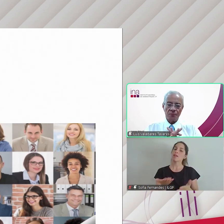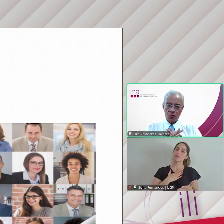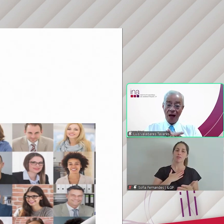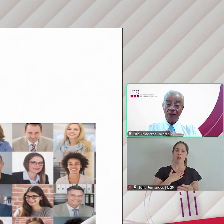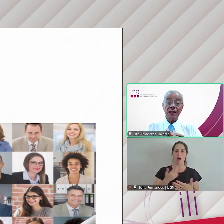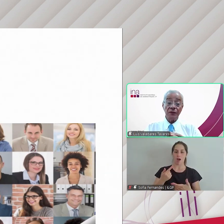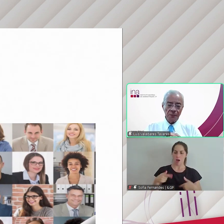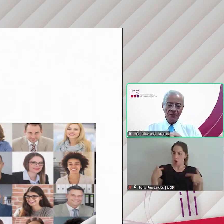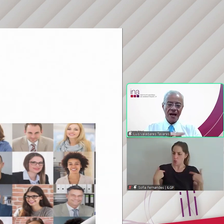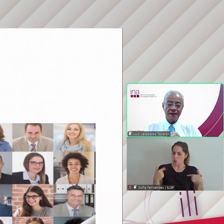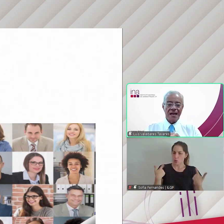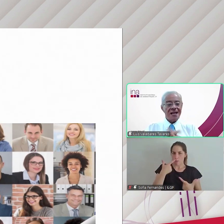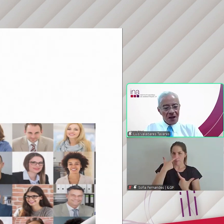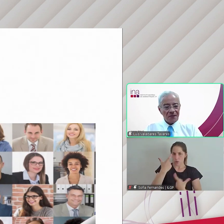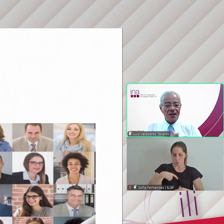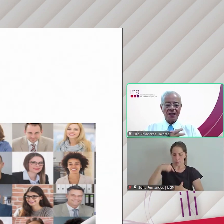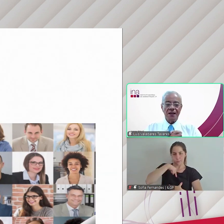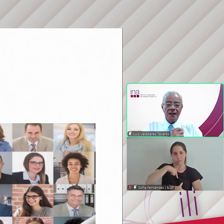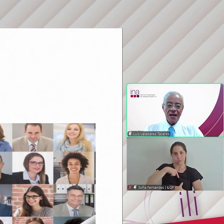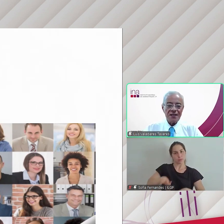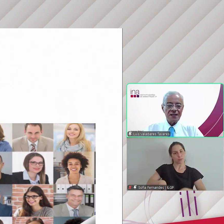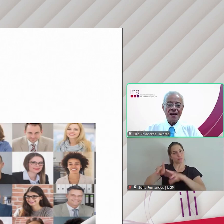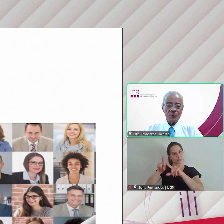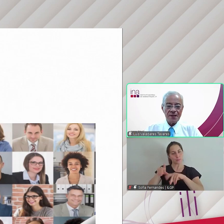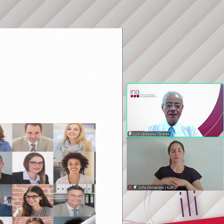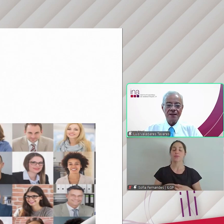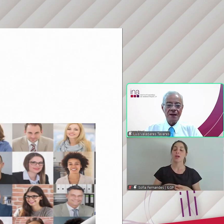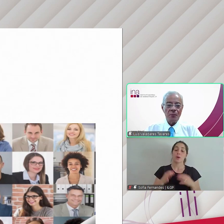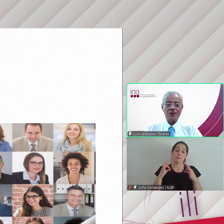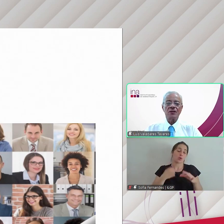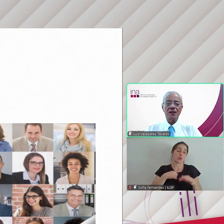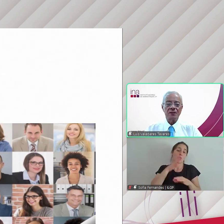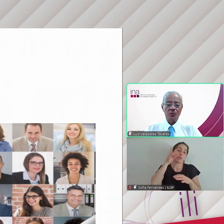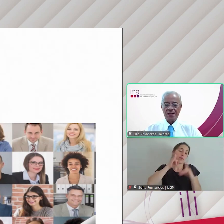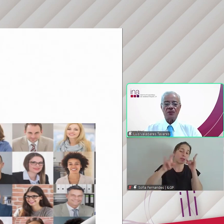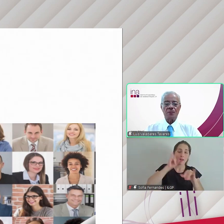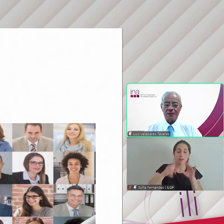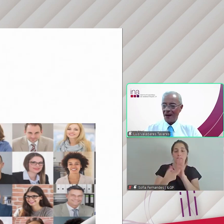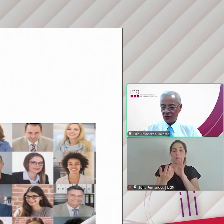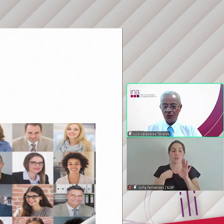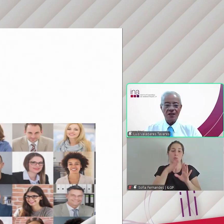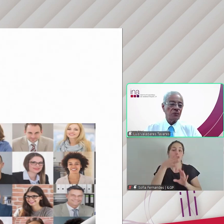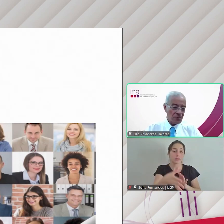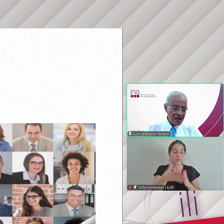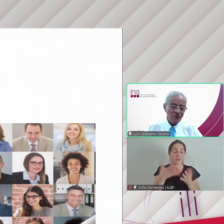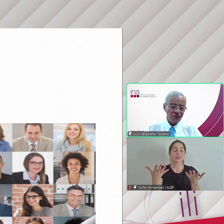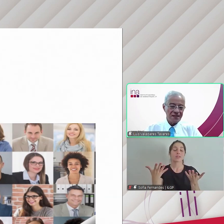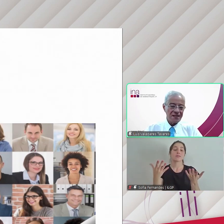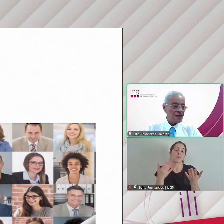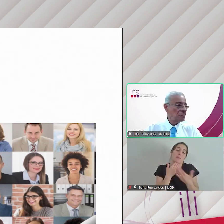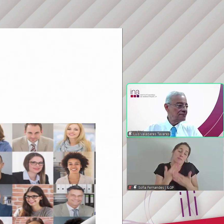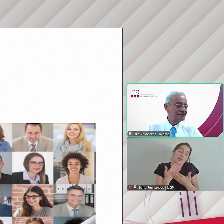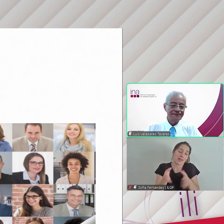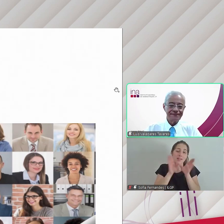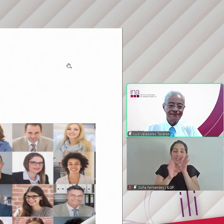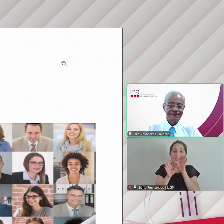realização pessoal e familiar. Deixava-vos aqui estas ideias para que possam ser úteis para debates futuros e muito obrigado pela vossa